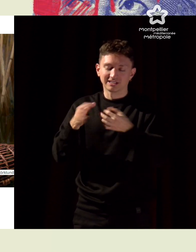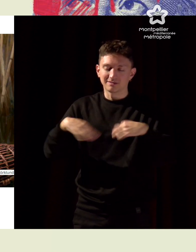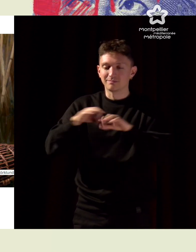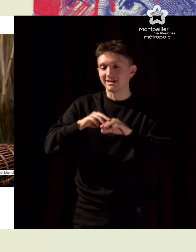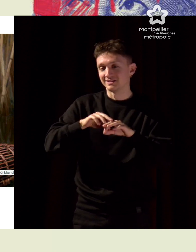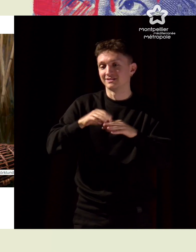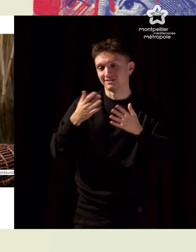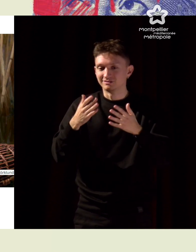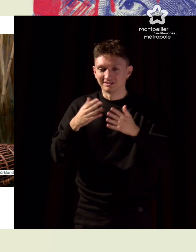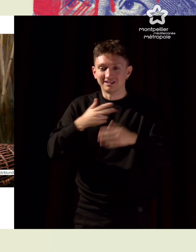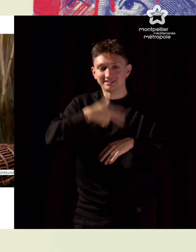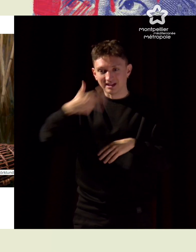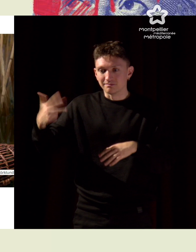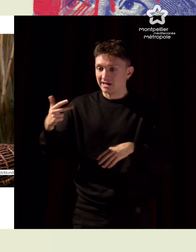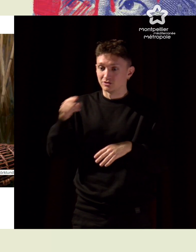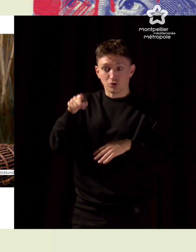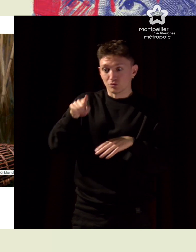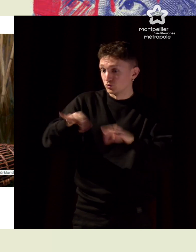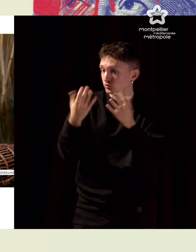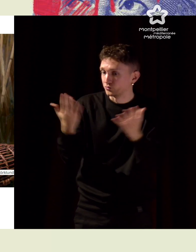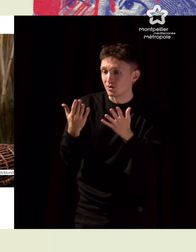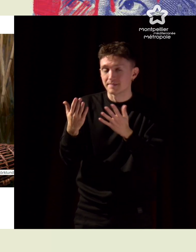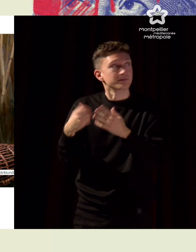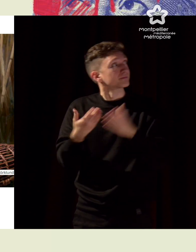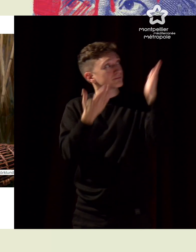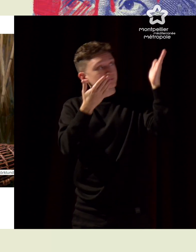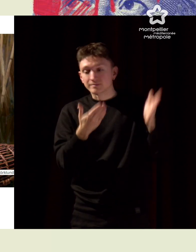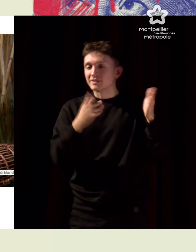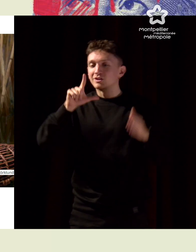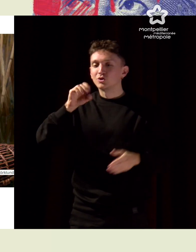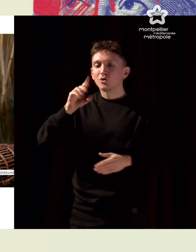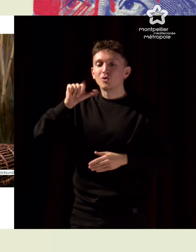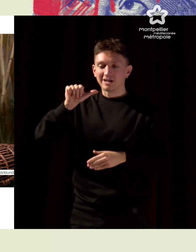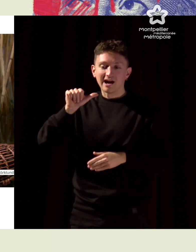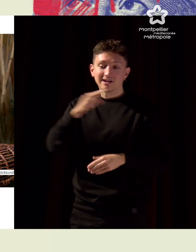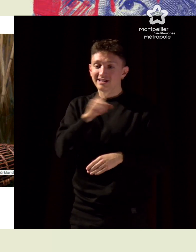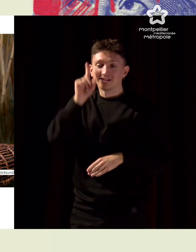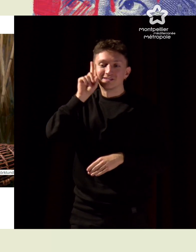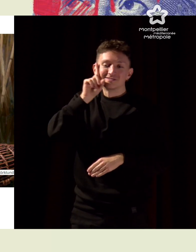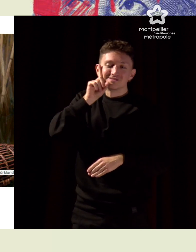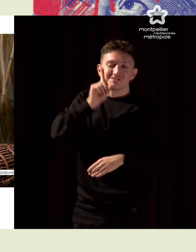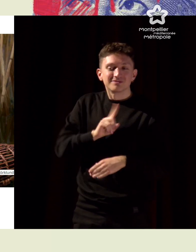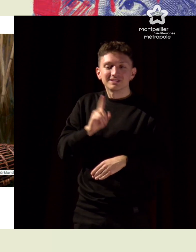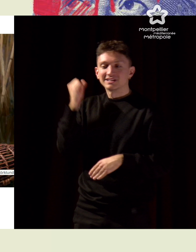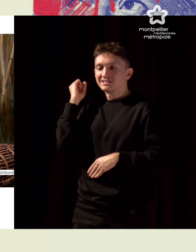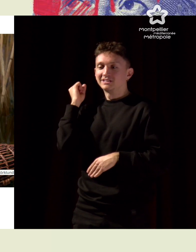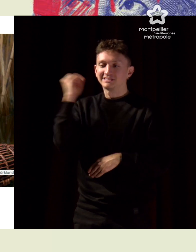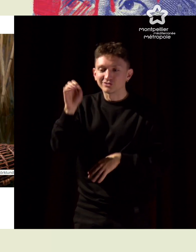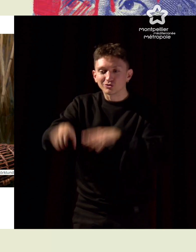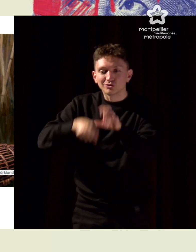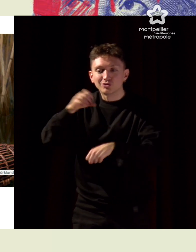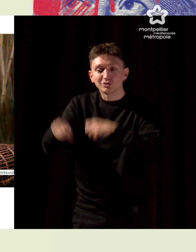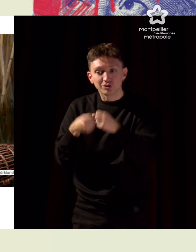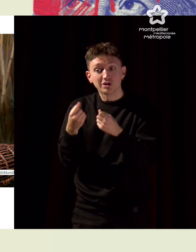chasseuse-cueilleuse d'il y a à peu près 6000 ans, qu'ils ont appelée Lola, Elle était visiblement de couleur de peau